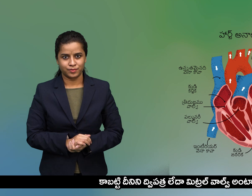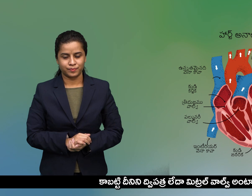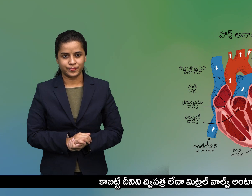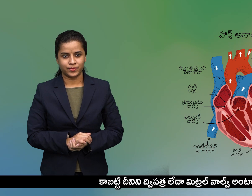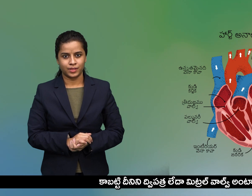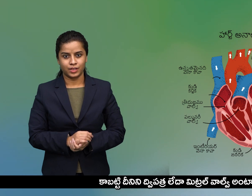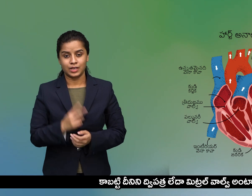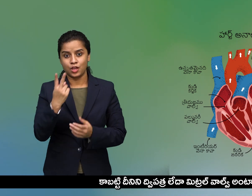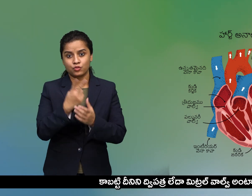వాల్వ్ అంటారు.